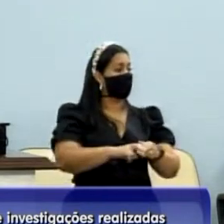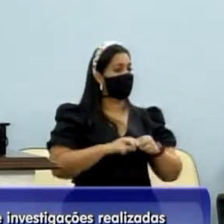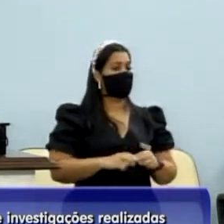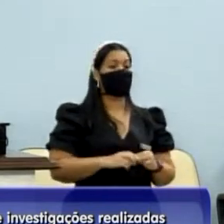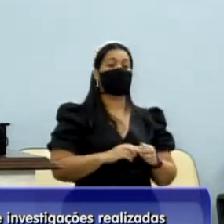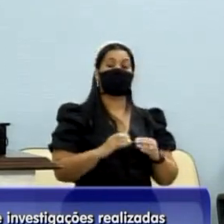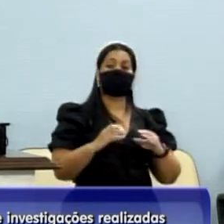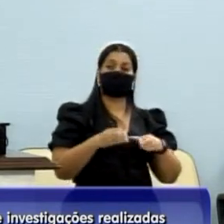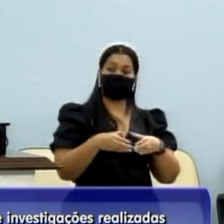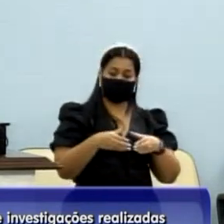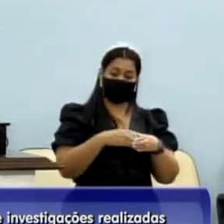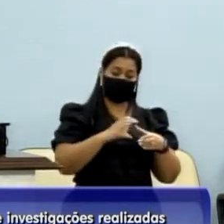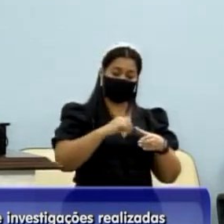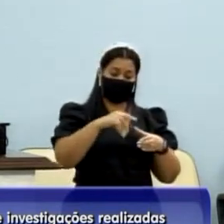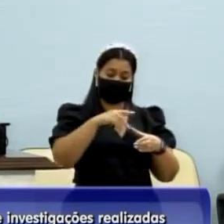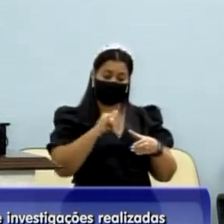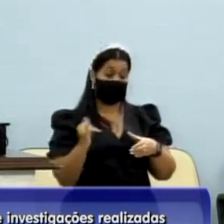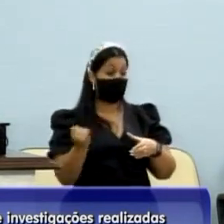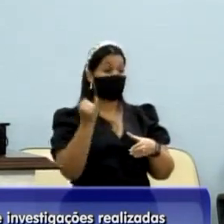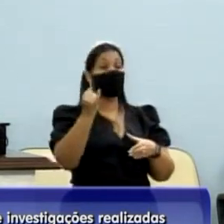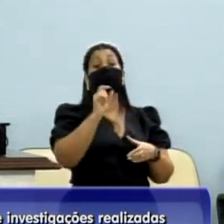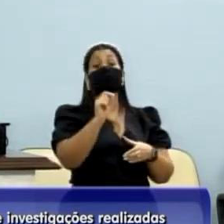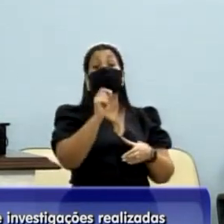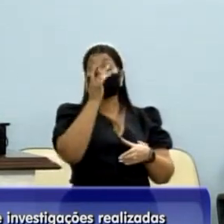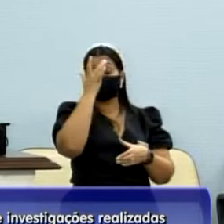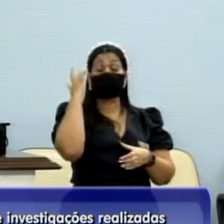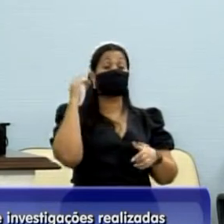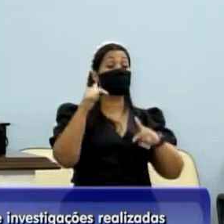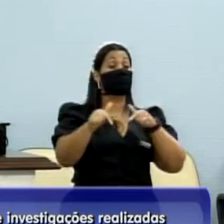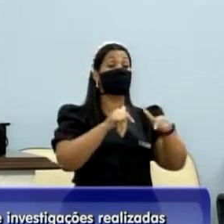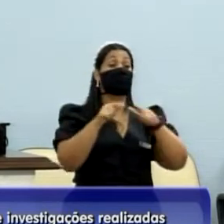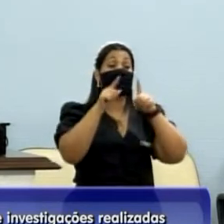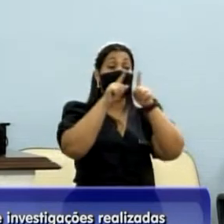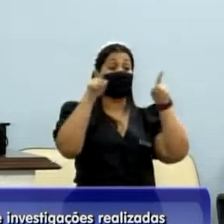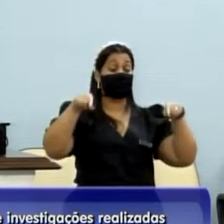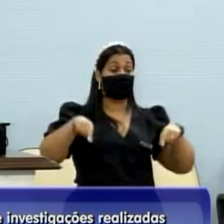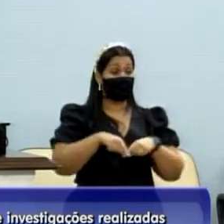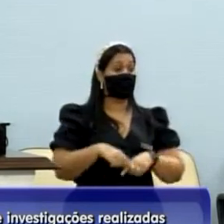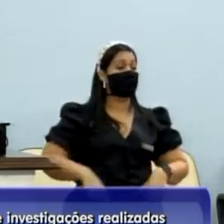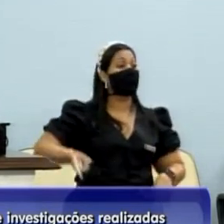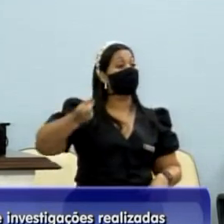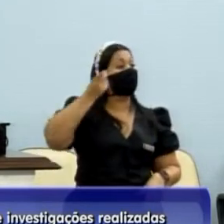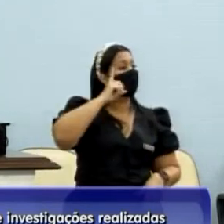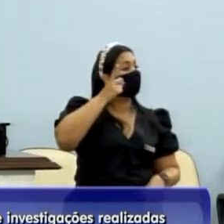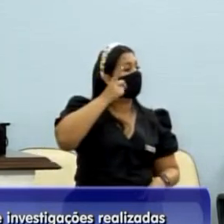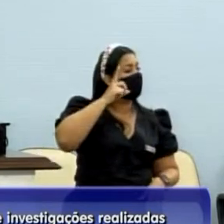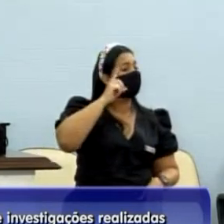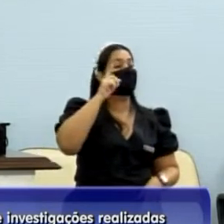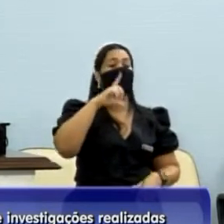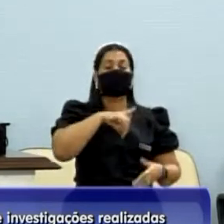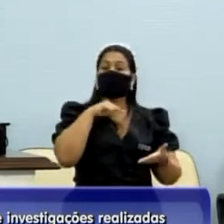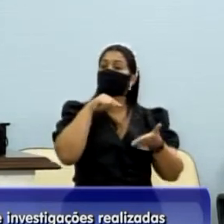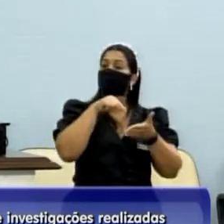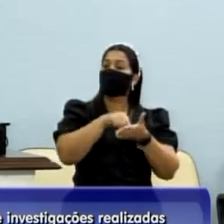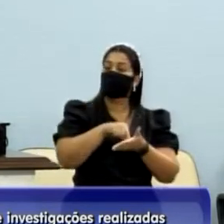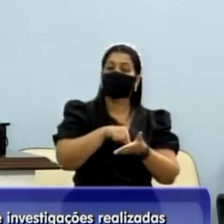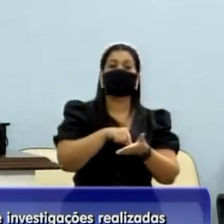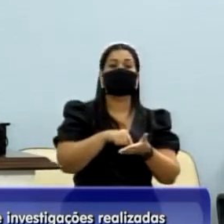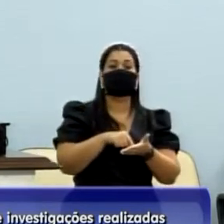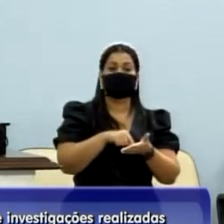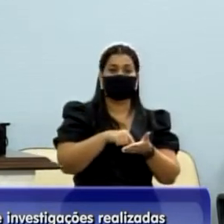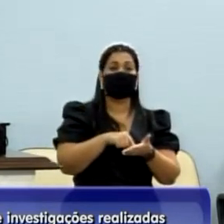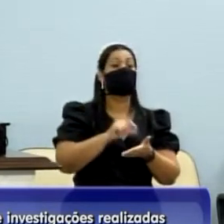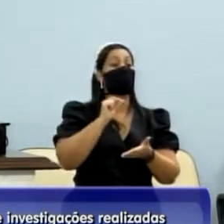sido importante na vida dos trabalhadores terceirizados. Todos os dias existem denúncias de violação